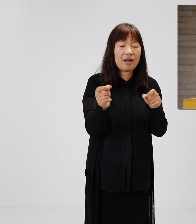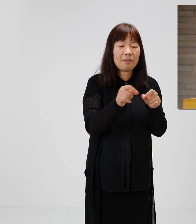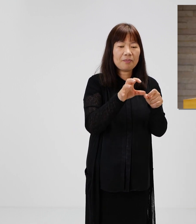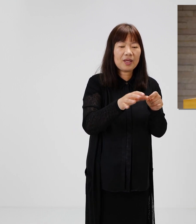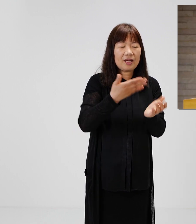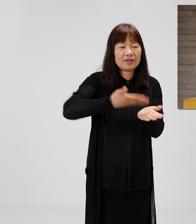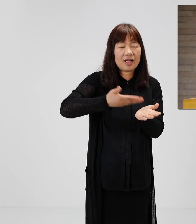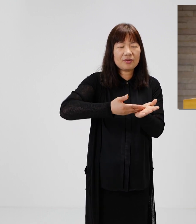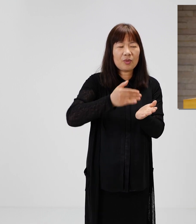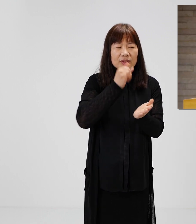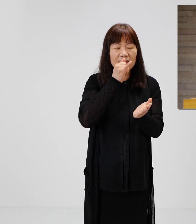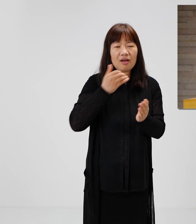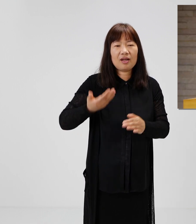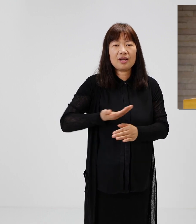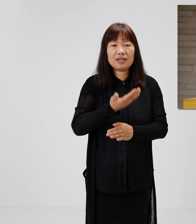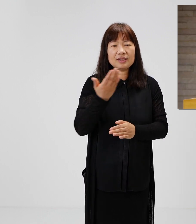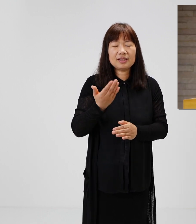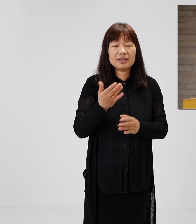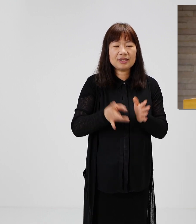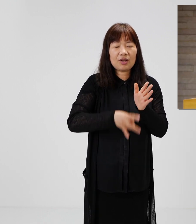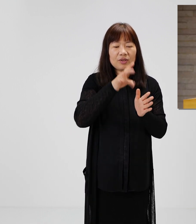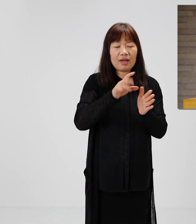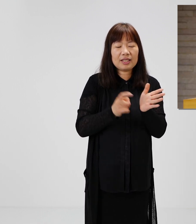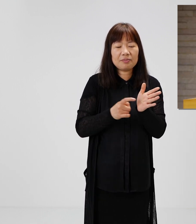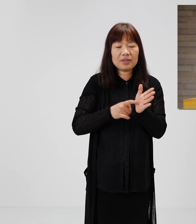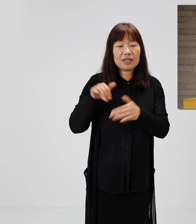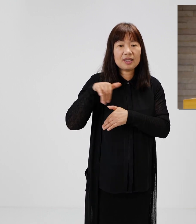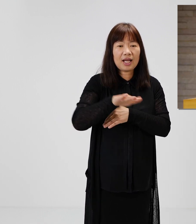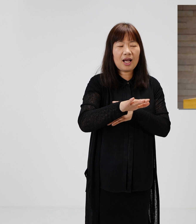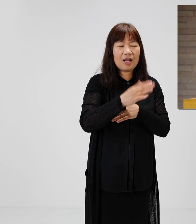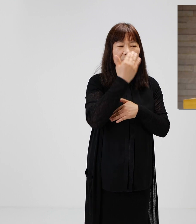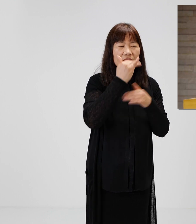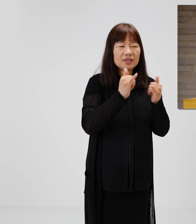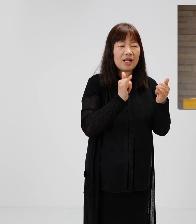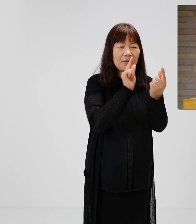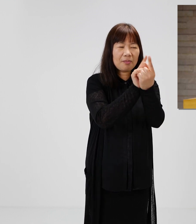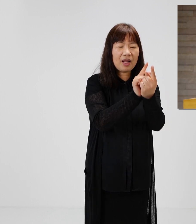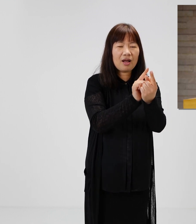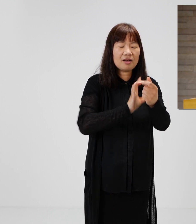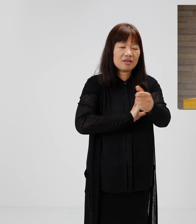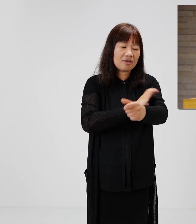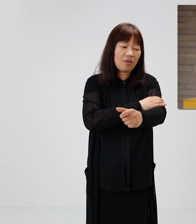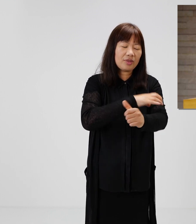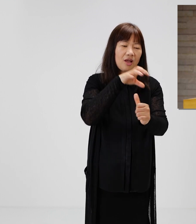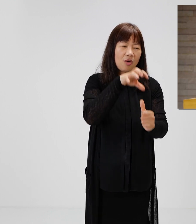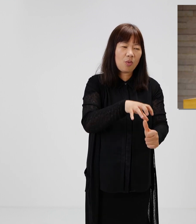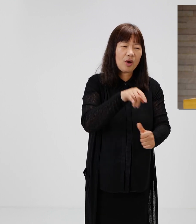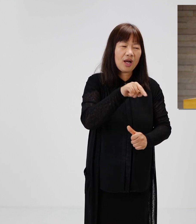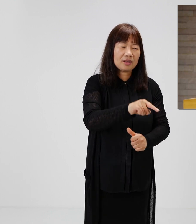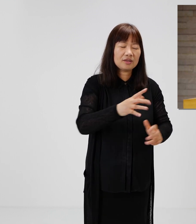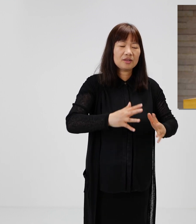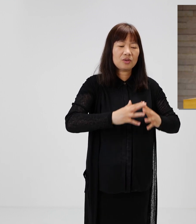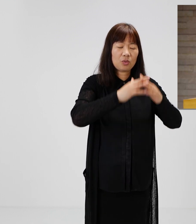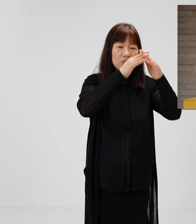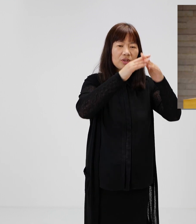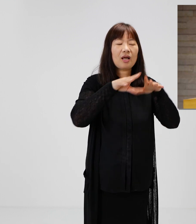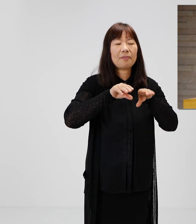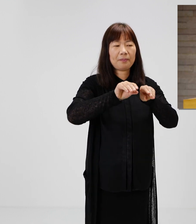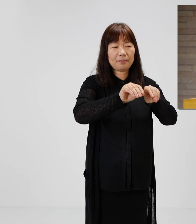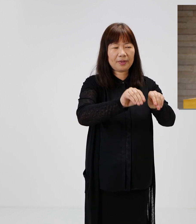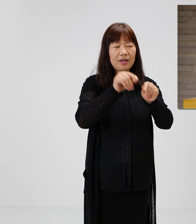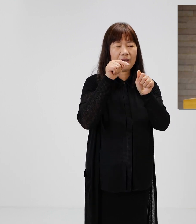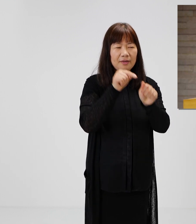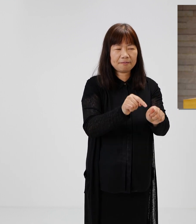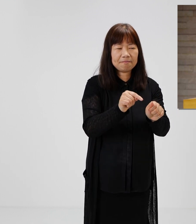그들이 예루살렘으로 급히 가서 유다 사람들을 보고 권력으로 억제하여 그 공사를